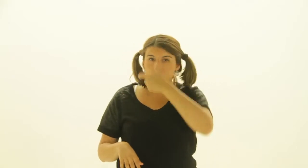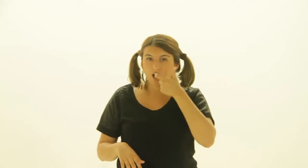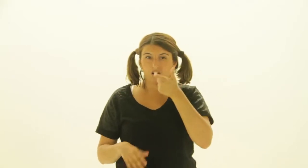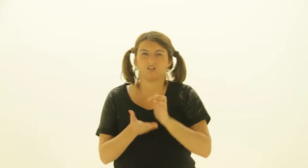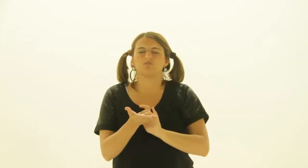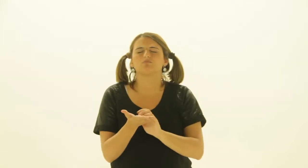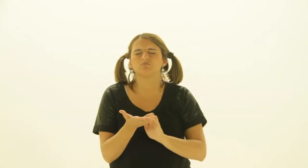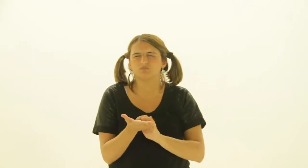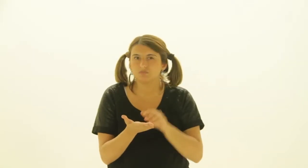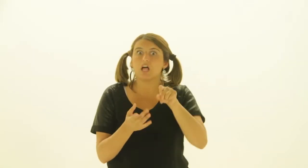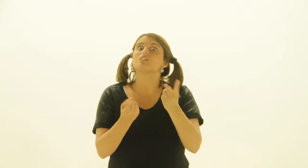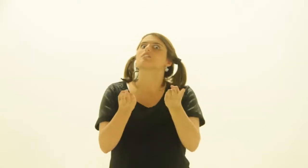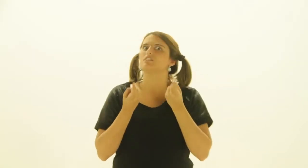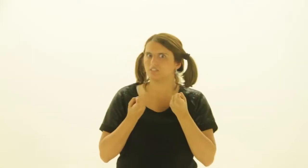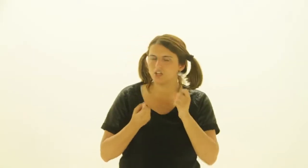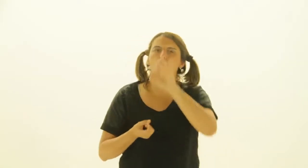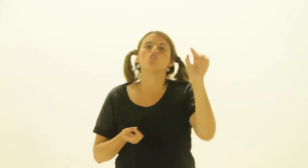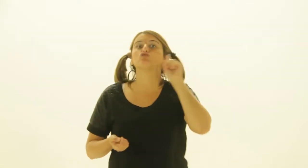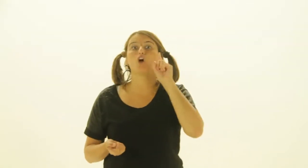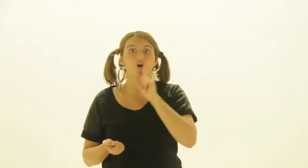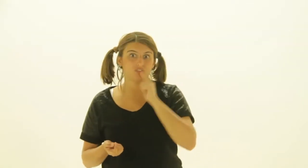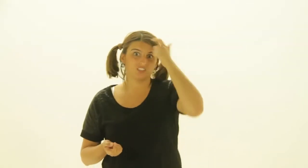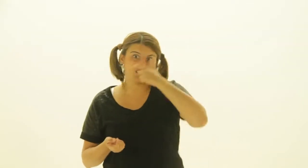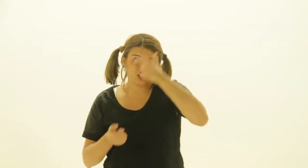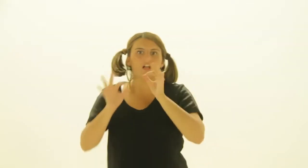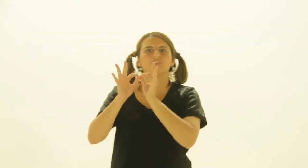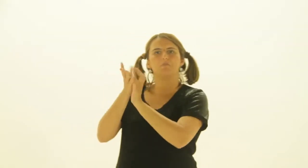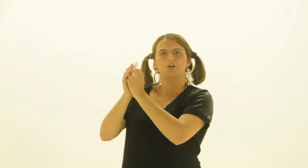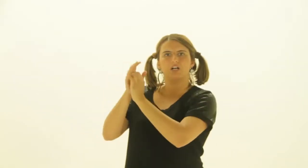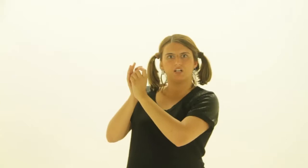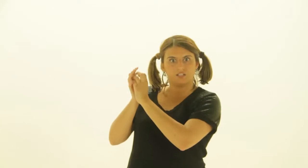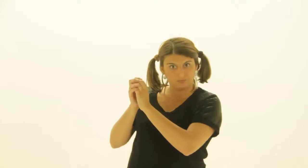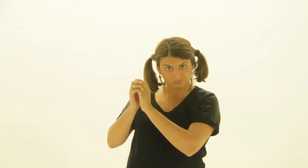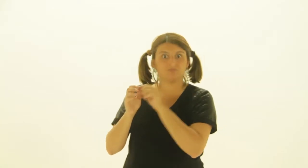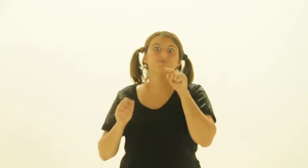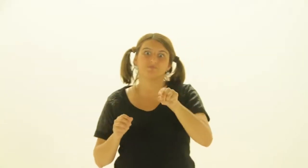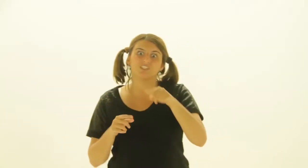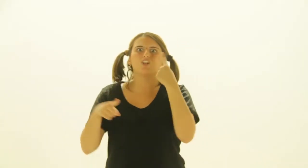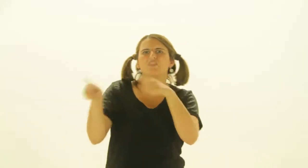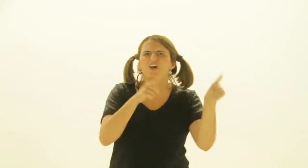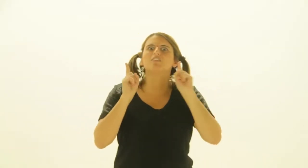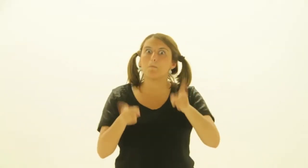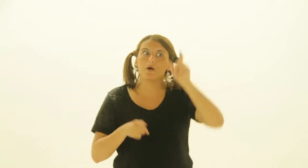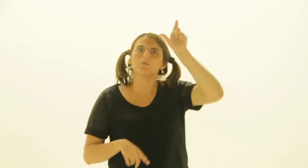braille y los sordos ciegos su lengua especial. Entonces, las distintas personas y las personas que tienen dificultades para